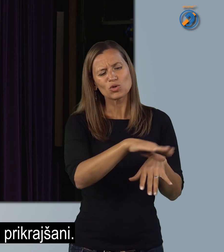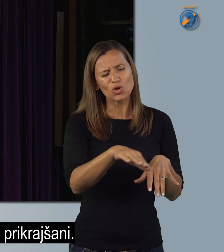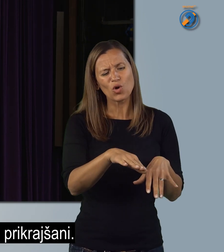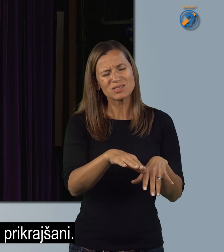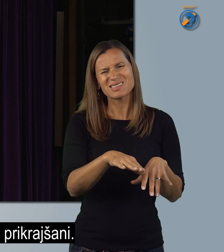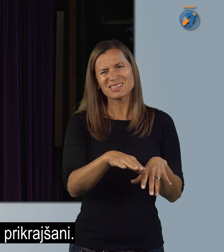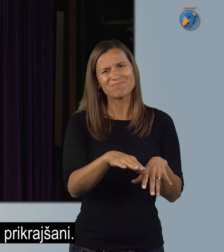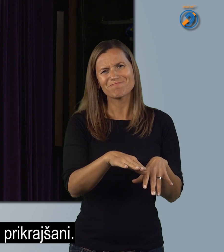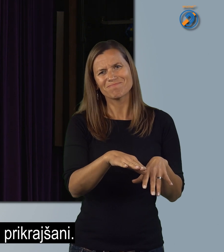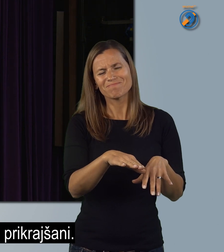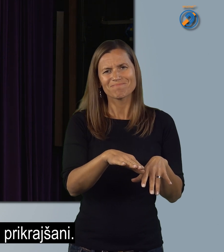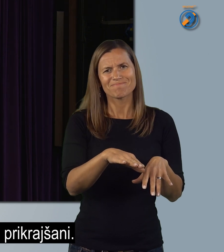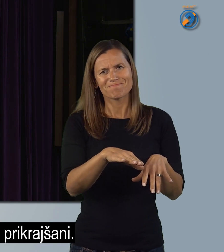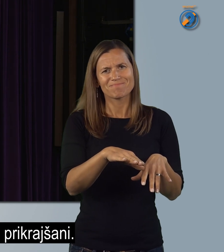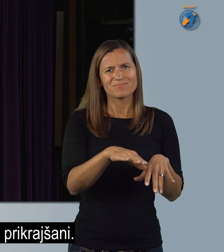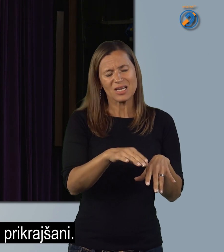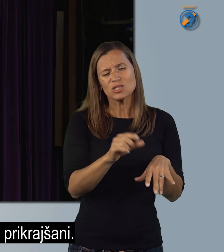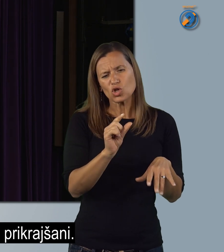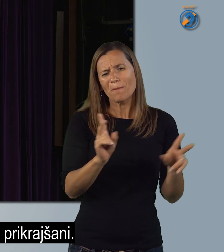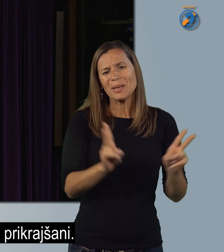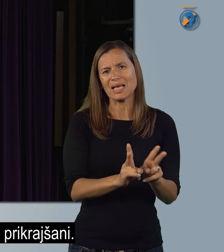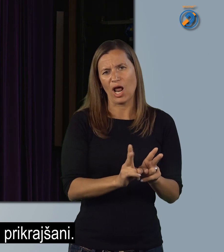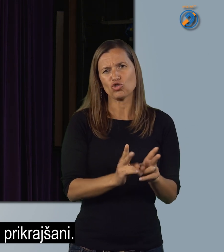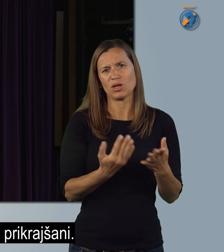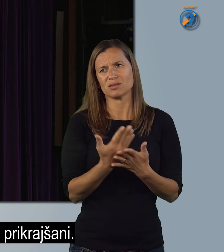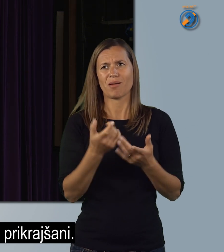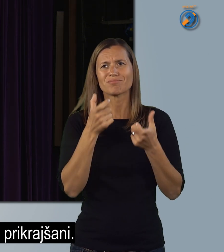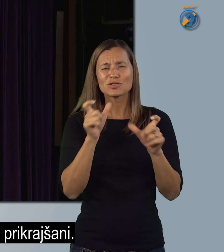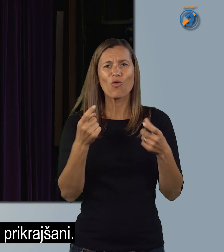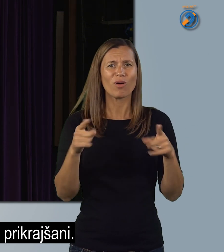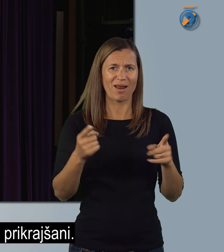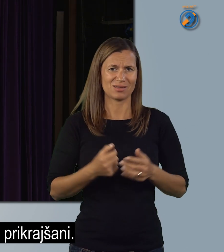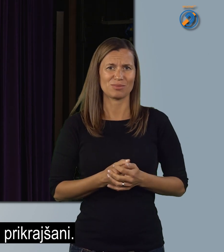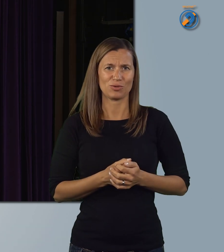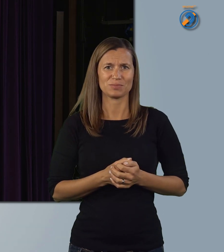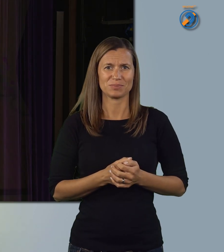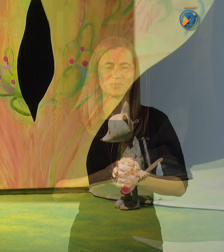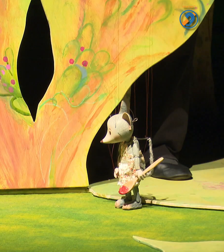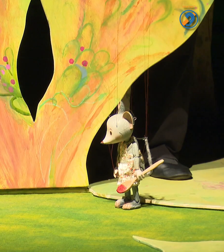ipak so za nekaj so v bistvu prikrajšani, ne.